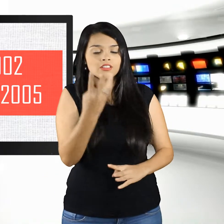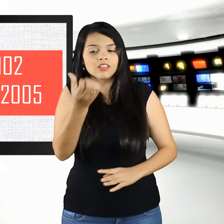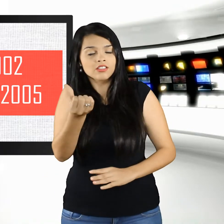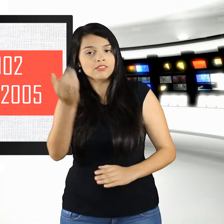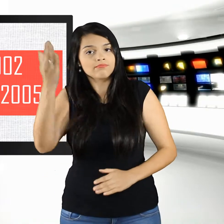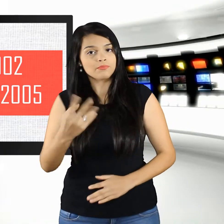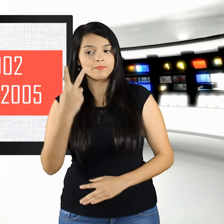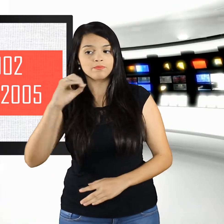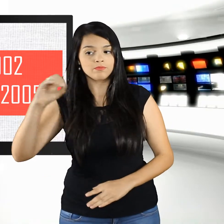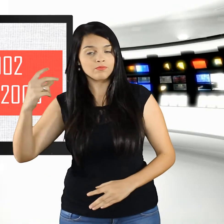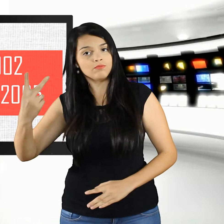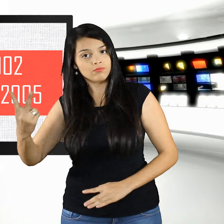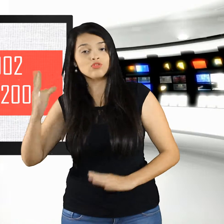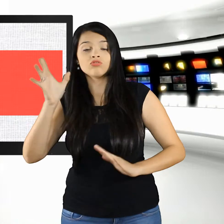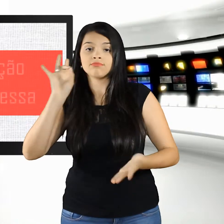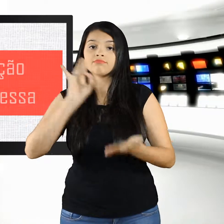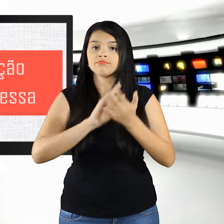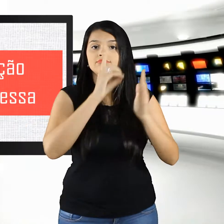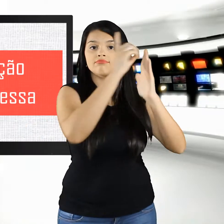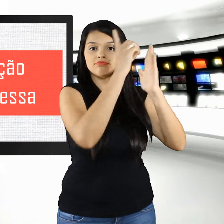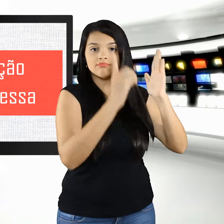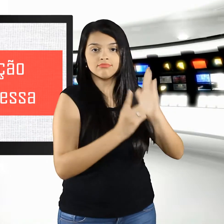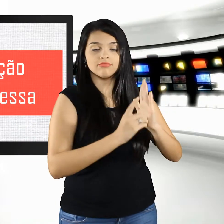10.436/2002, regulamentada pelo Decreto nº